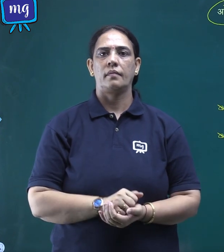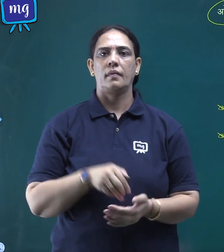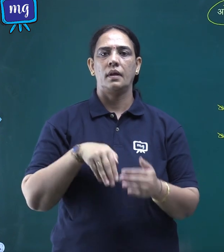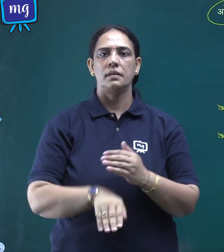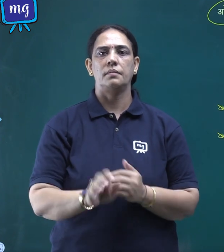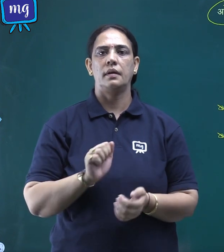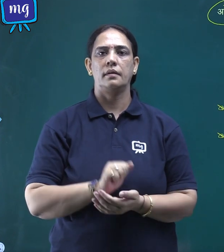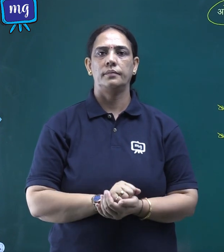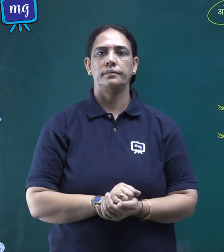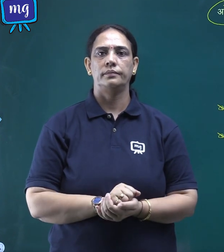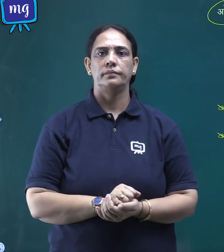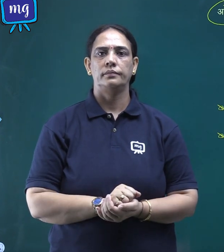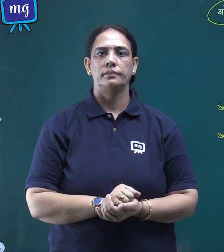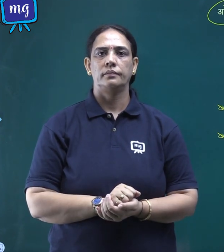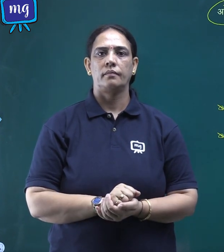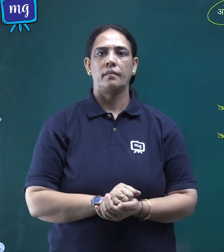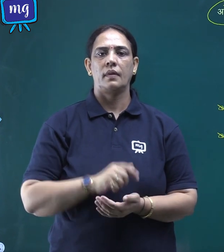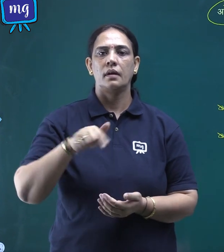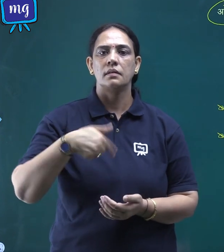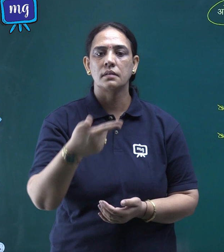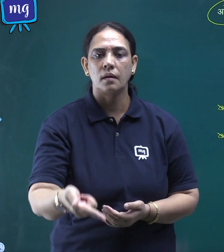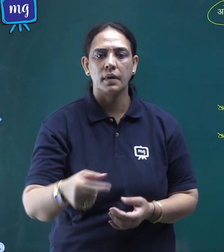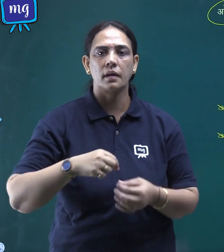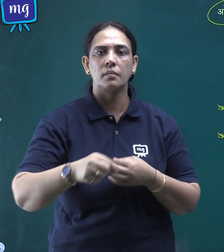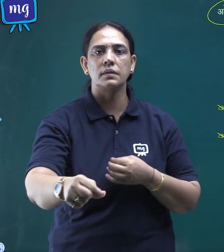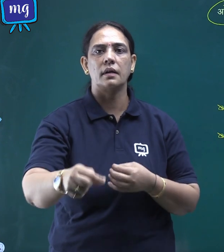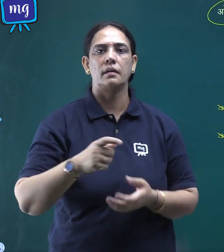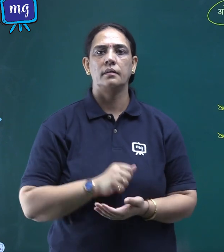इसमें सम्मुख भुजाएं